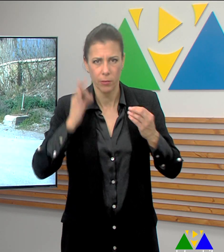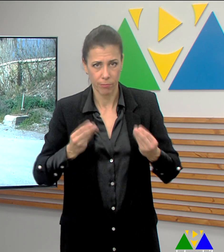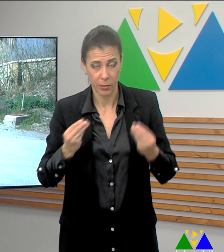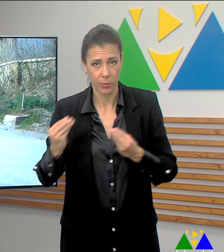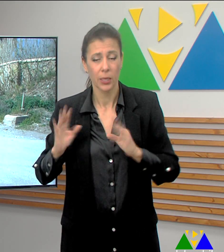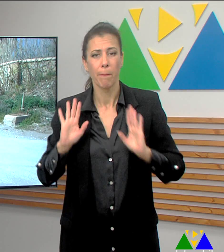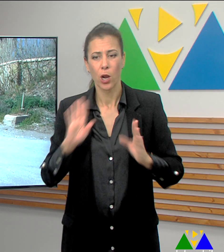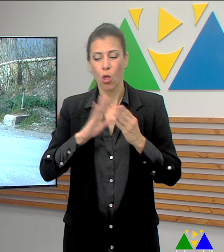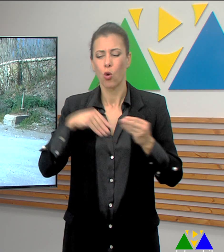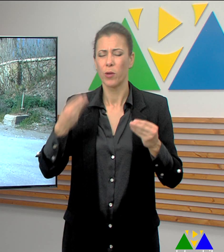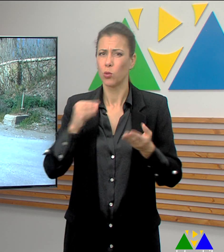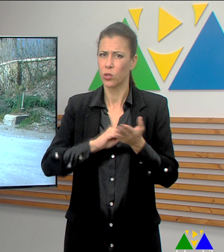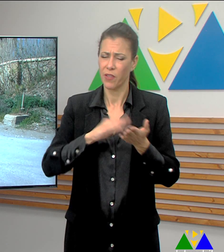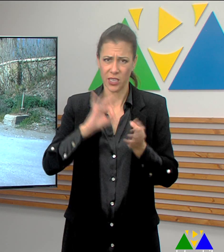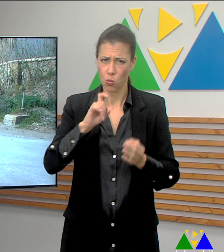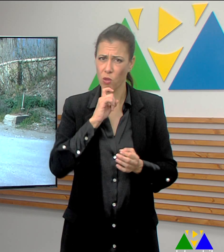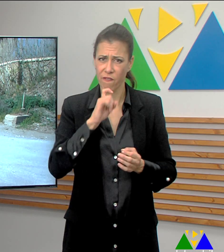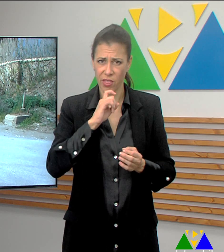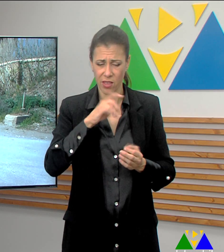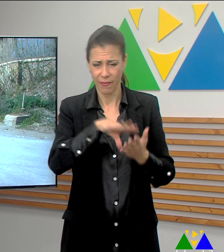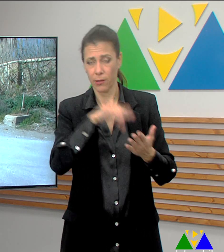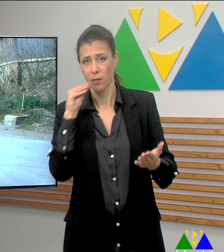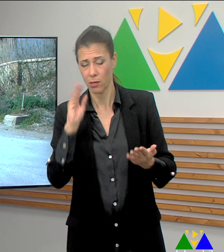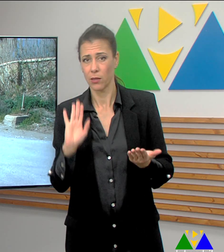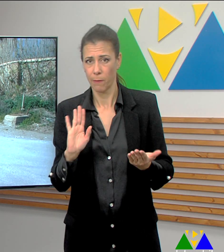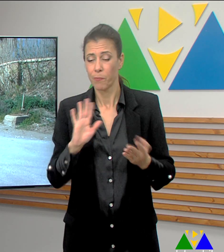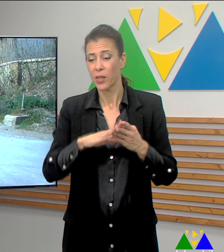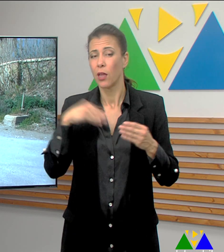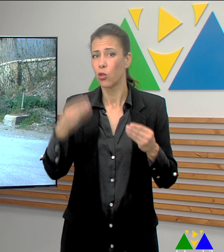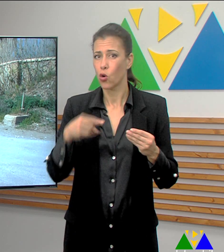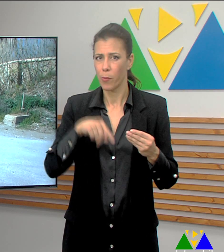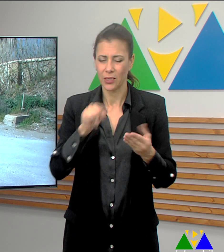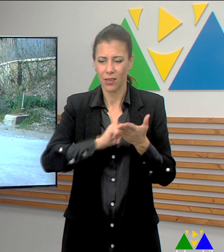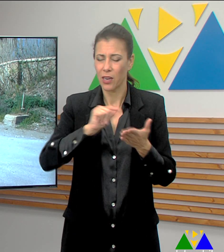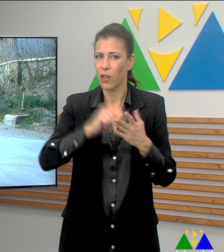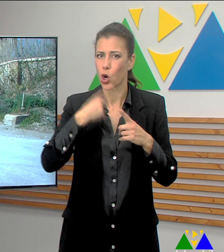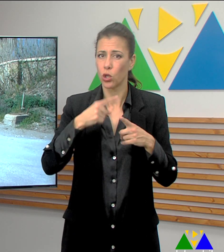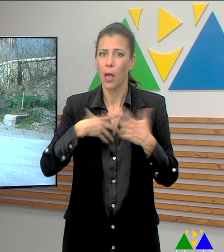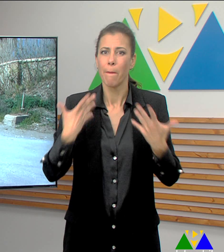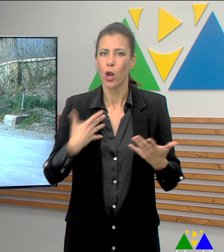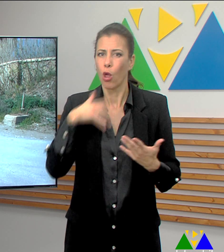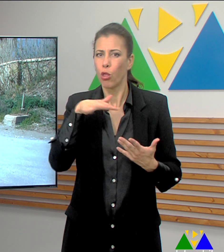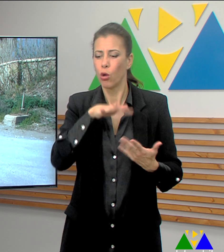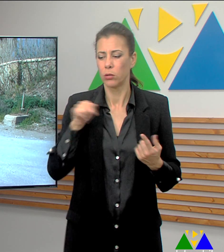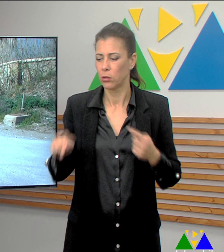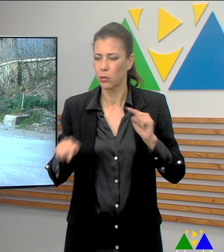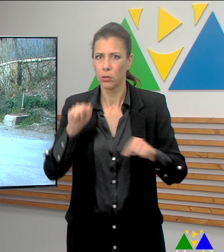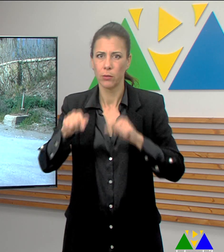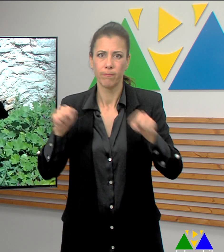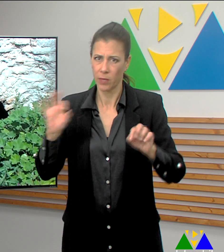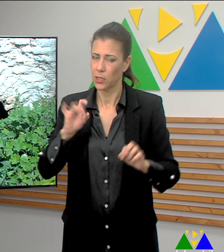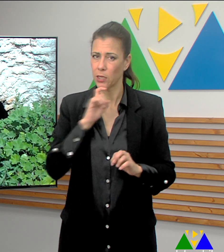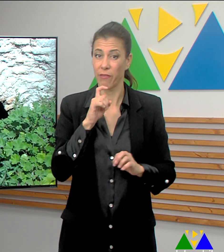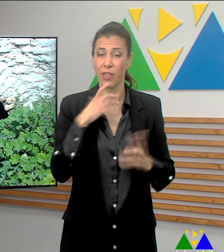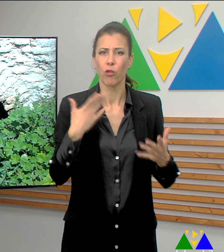veces los documentos son muy complicados de saber. Los documentos te describen cosas, pero después donde las sitúa uno es complicado. Pero te dicen,